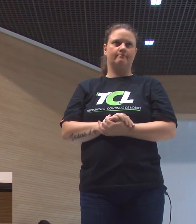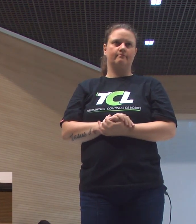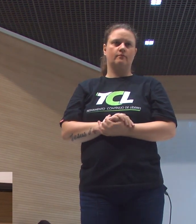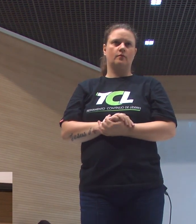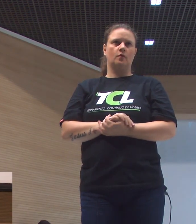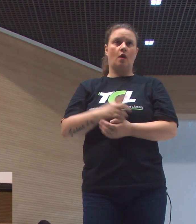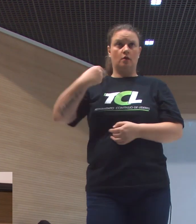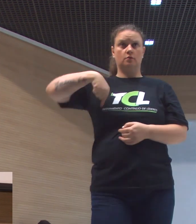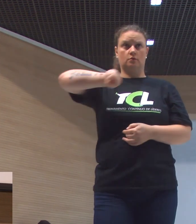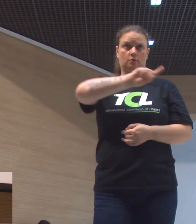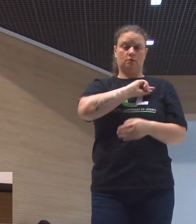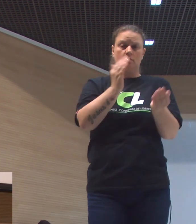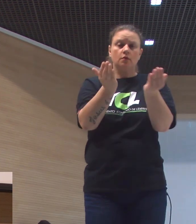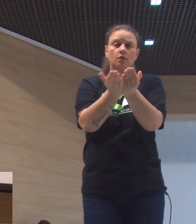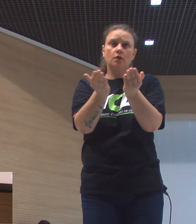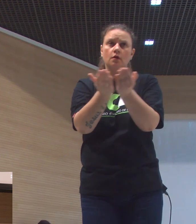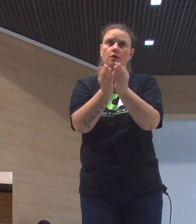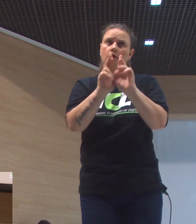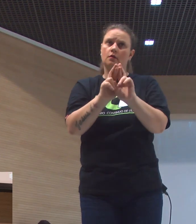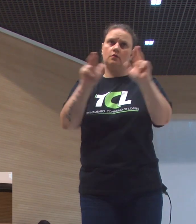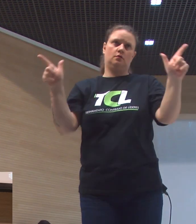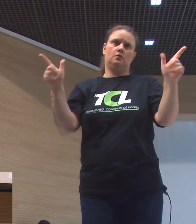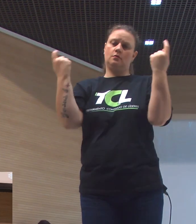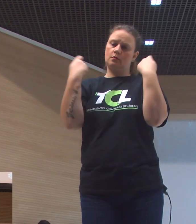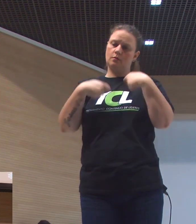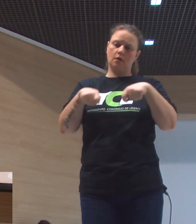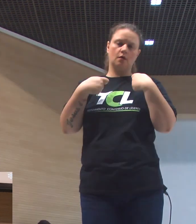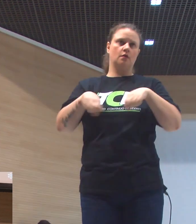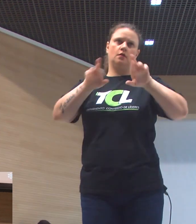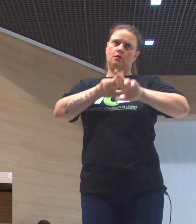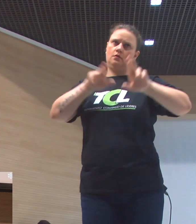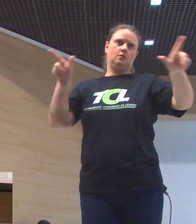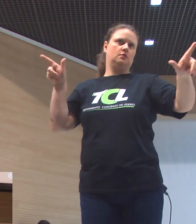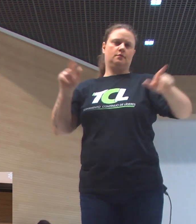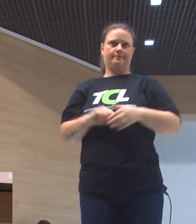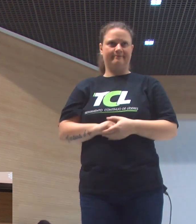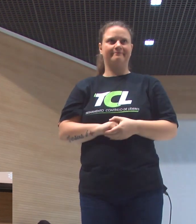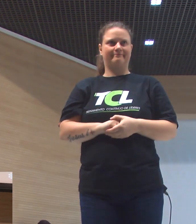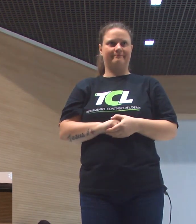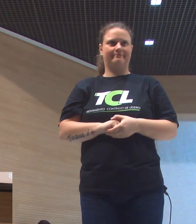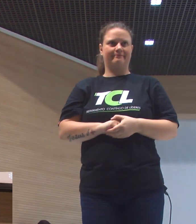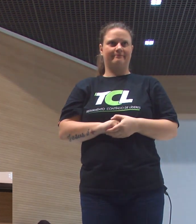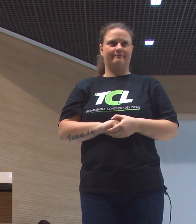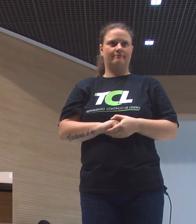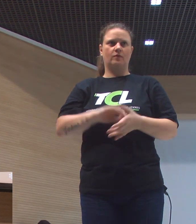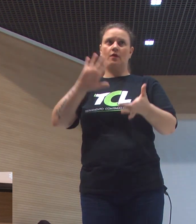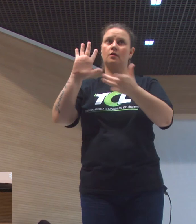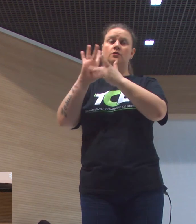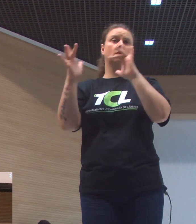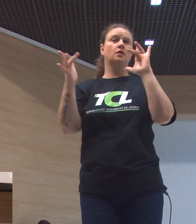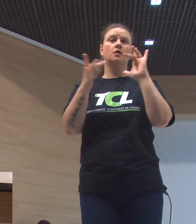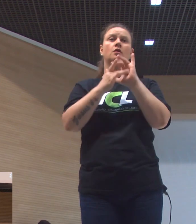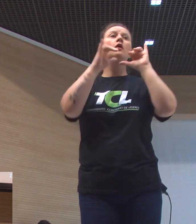Ei, nós somos diferentes. Nós precisamos ser diferentes. Jesus disse que a gente tem que ser luz e